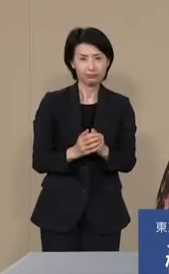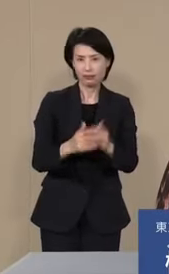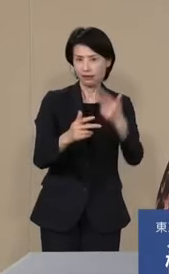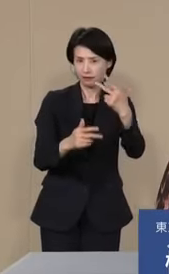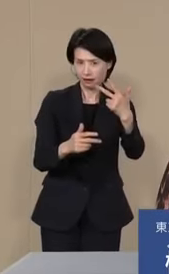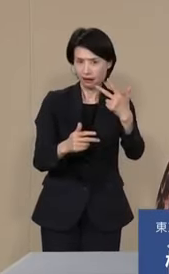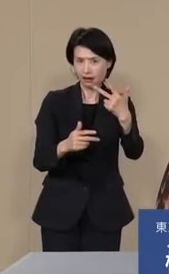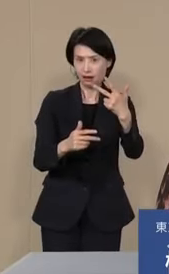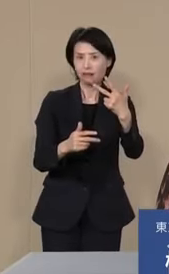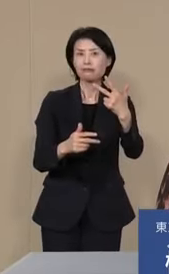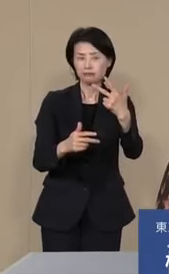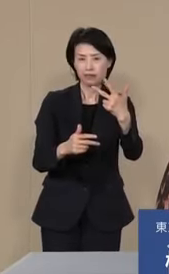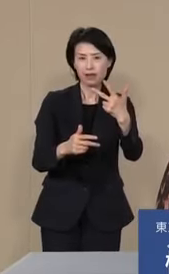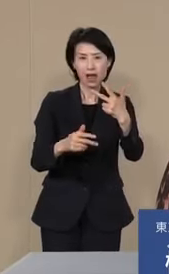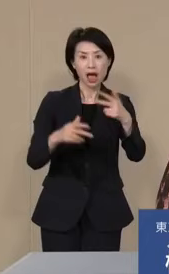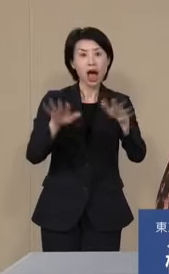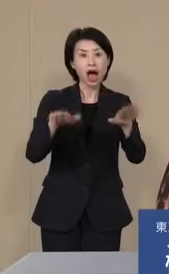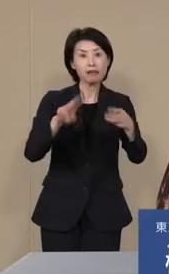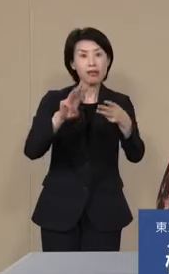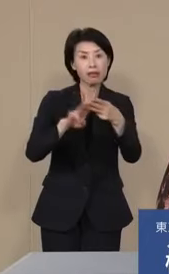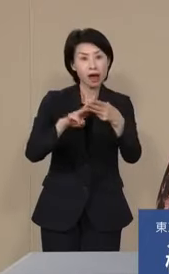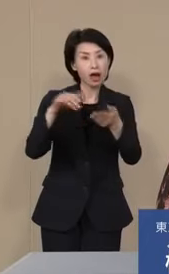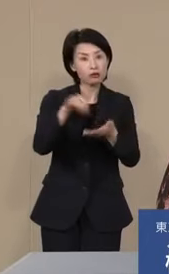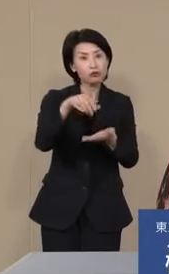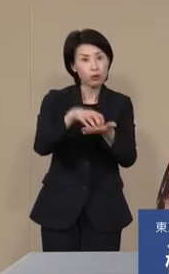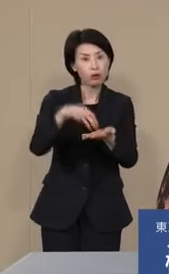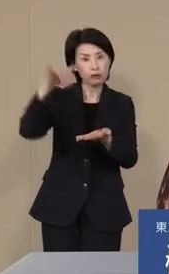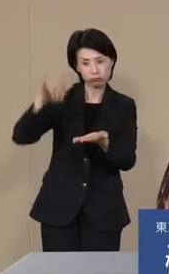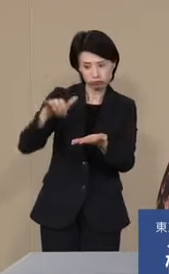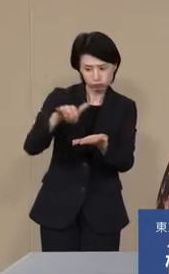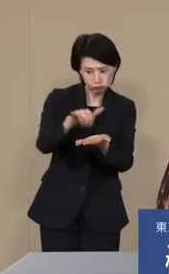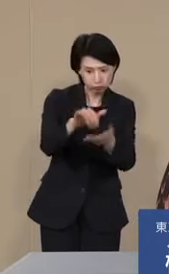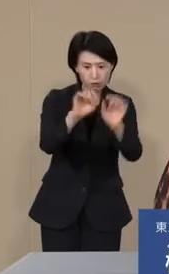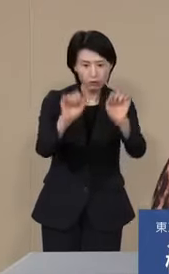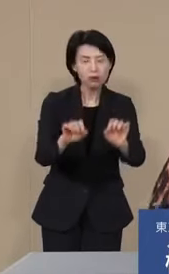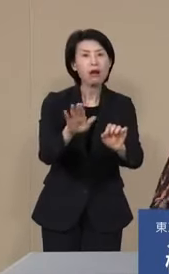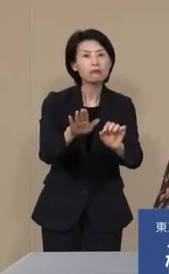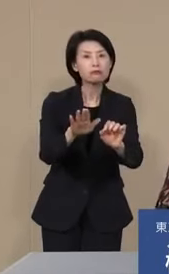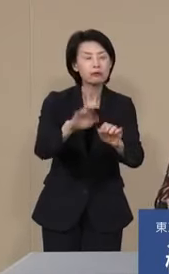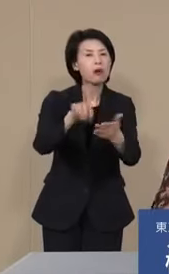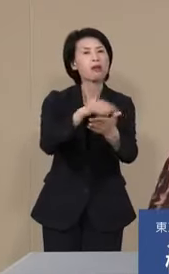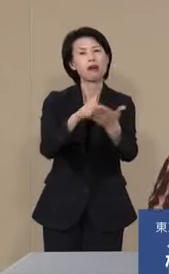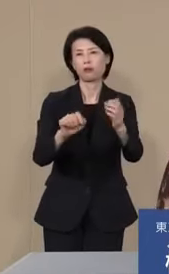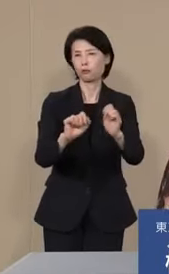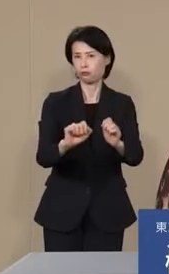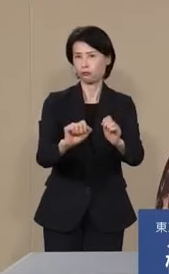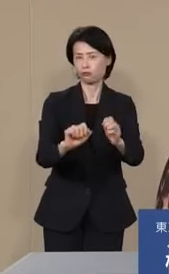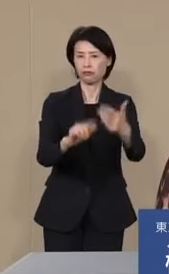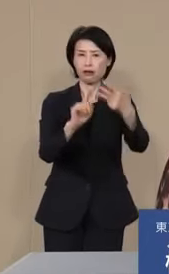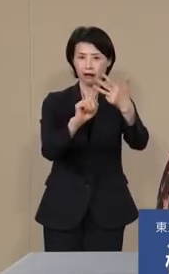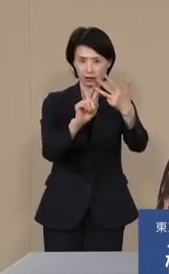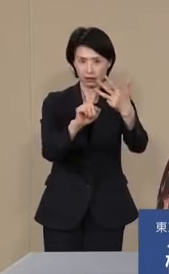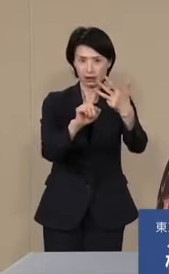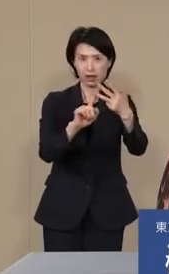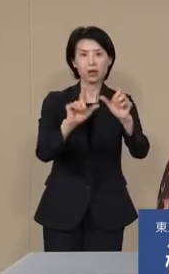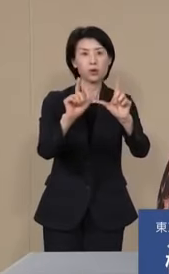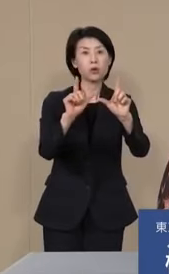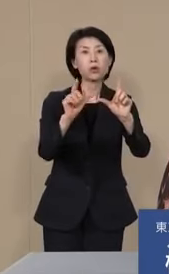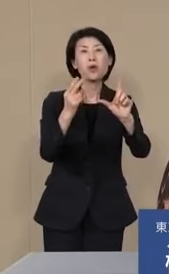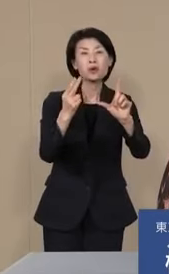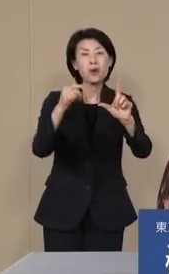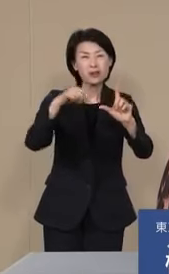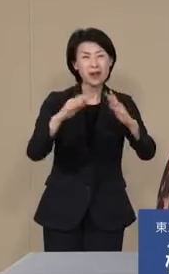7極めて低空飛行の羽田空港問題の解決8都内の